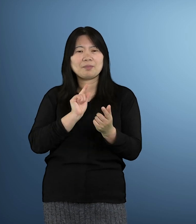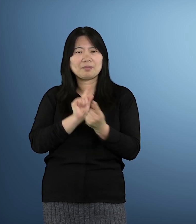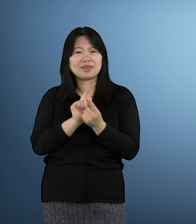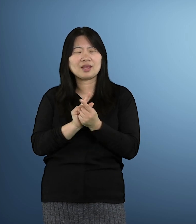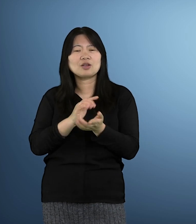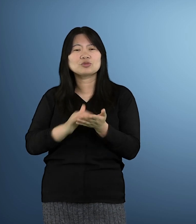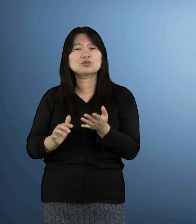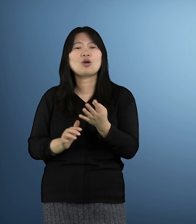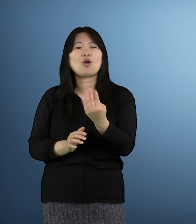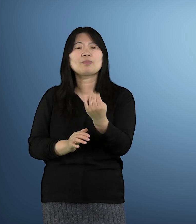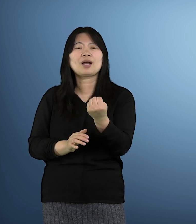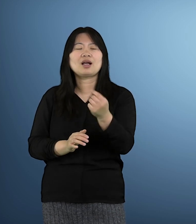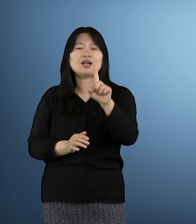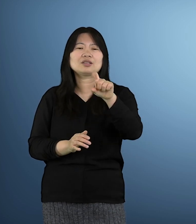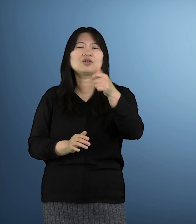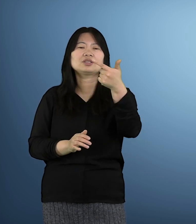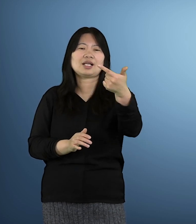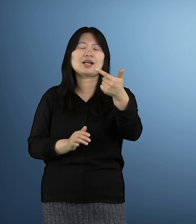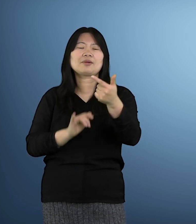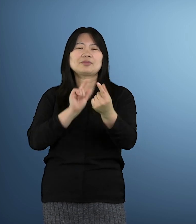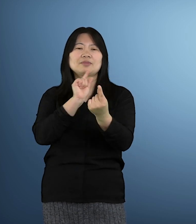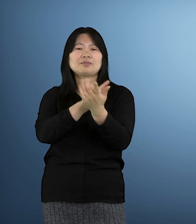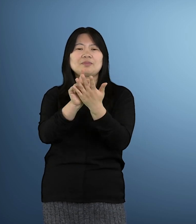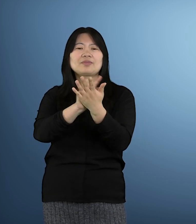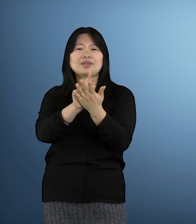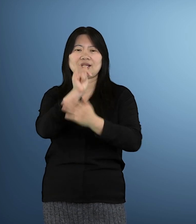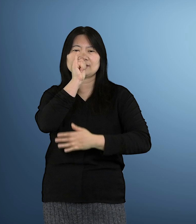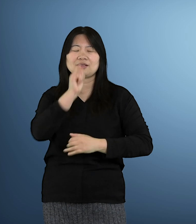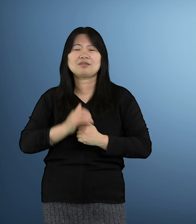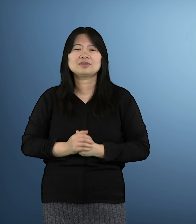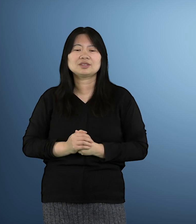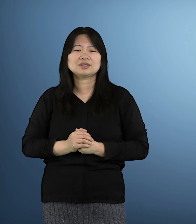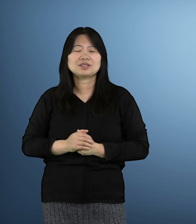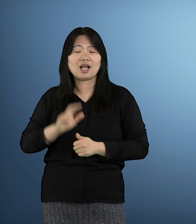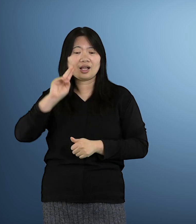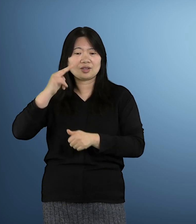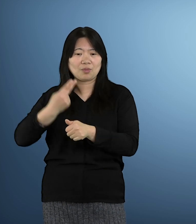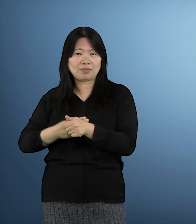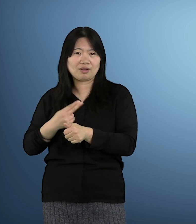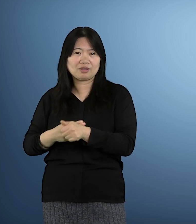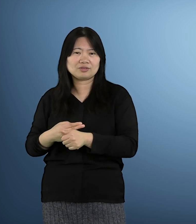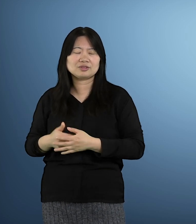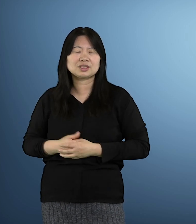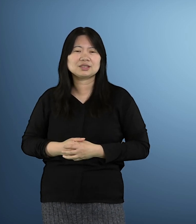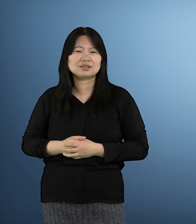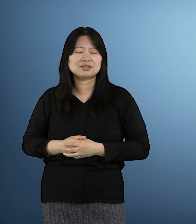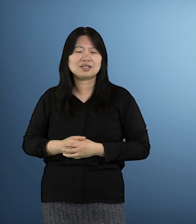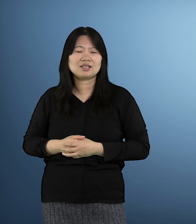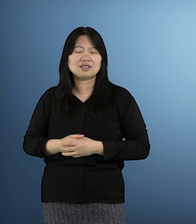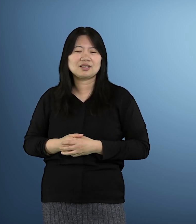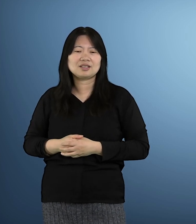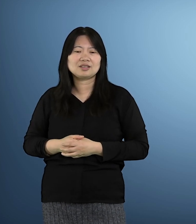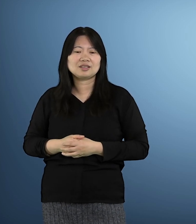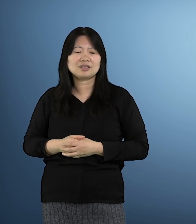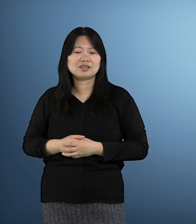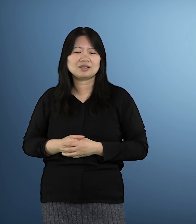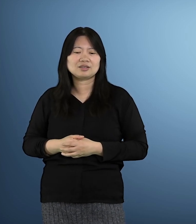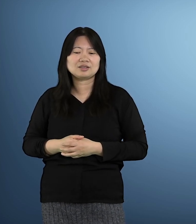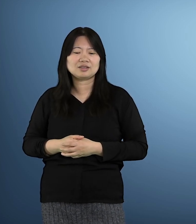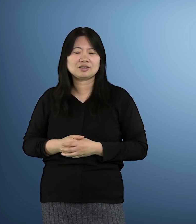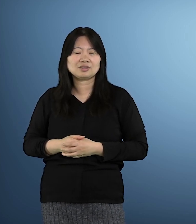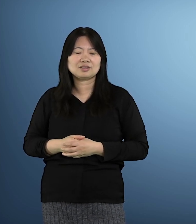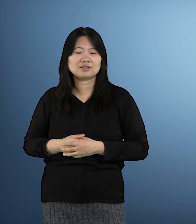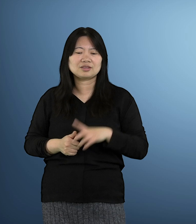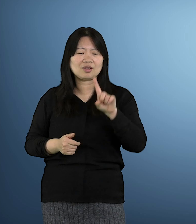만납니까? 14명을 만나야 돼요. 그러면 사도 바울이 그 14명에게